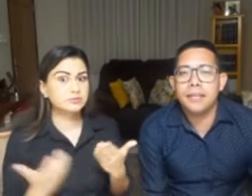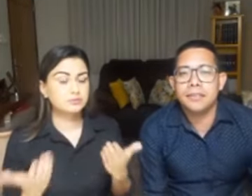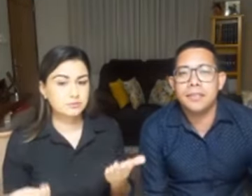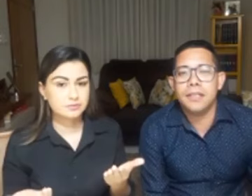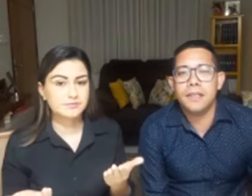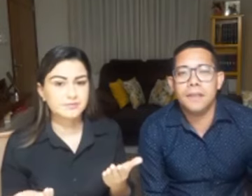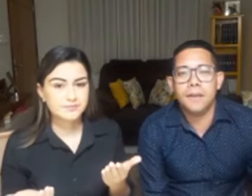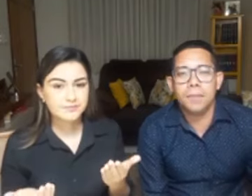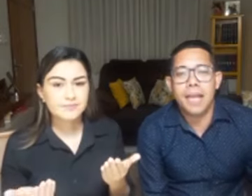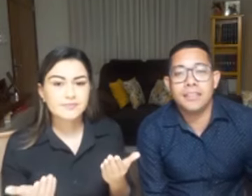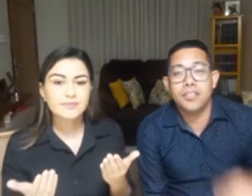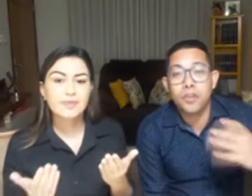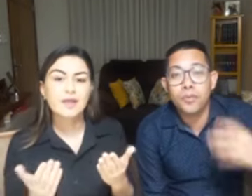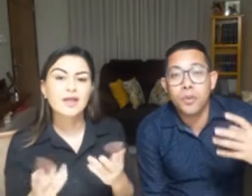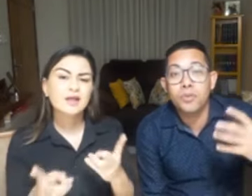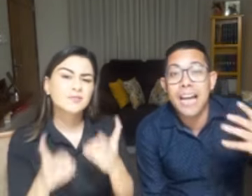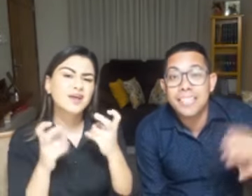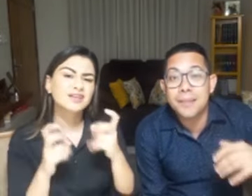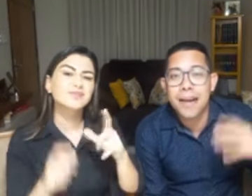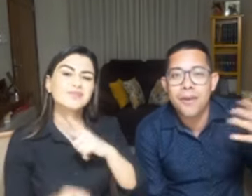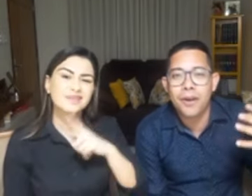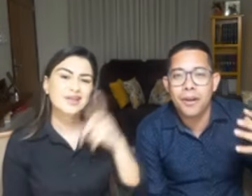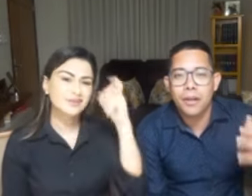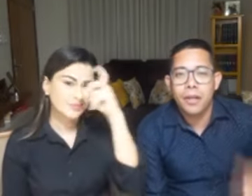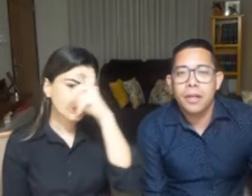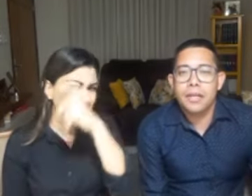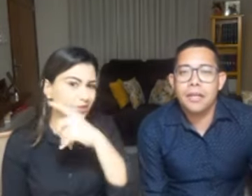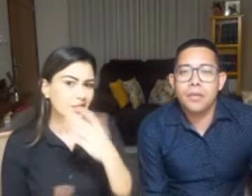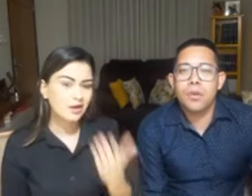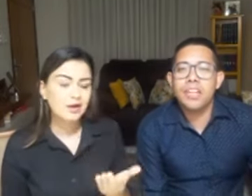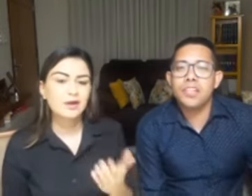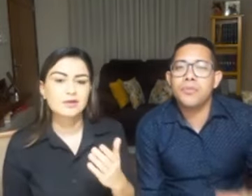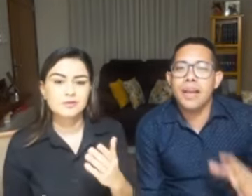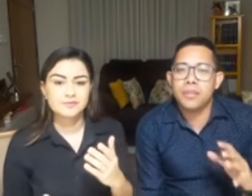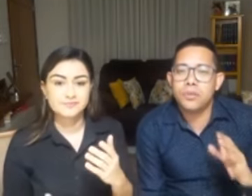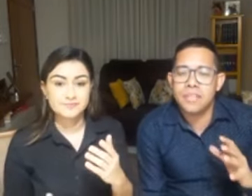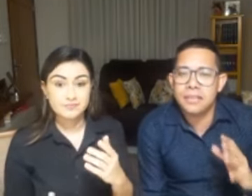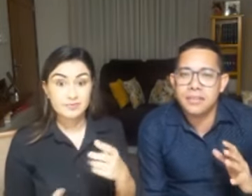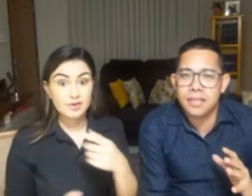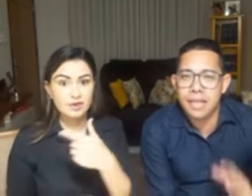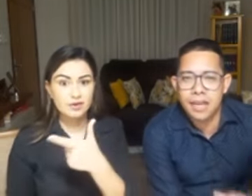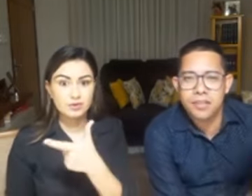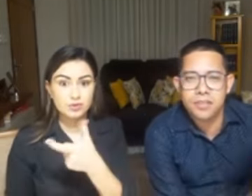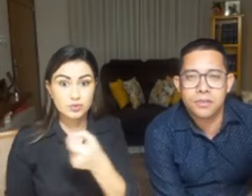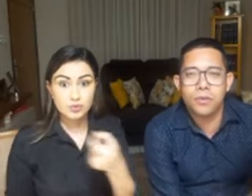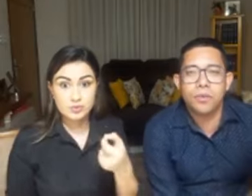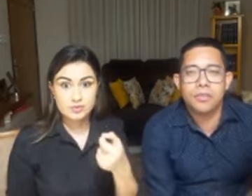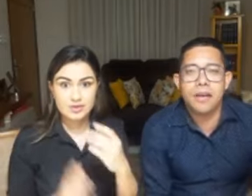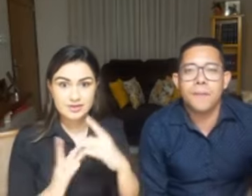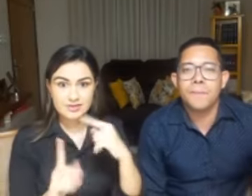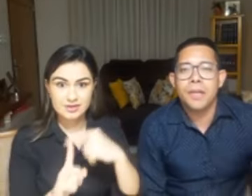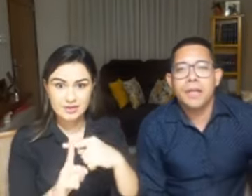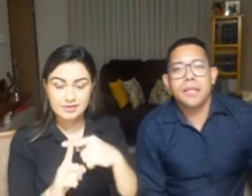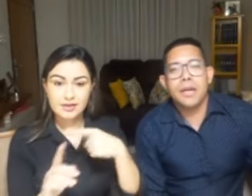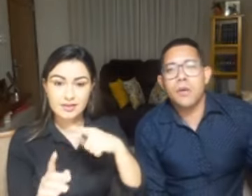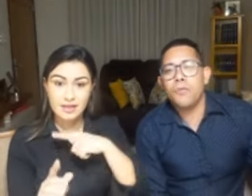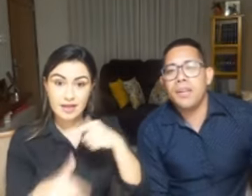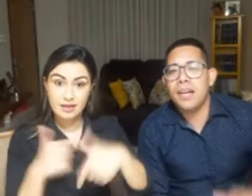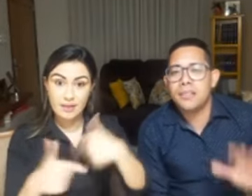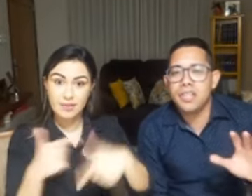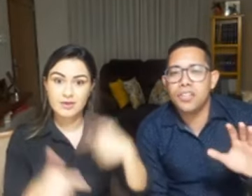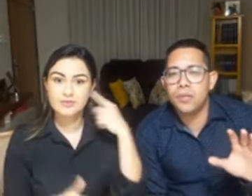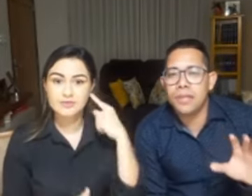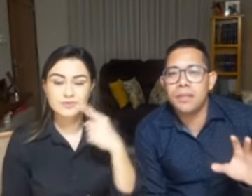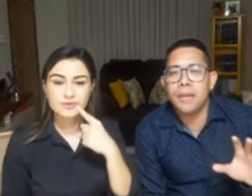que essa dificuldade é maior. E quando a gente fala em 200 igrejas, Osiel, não